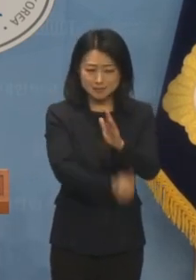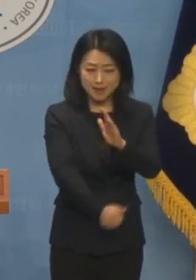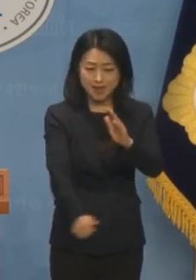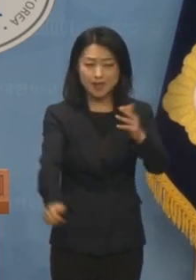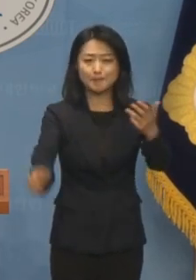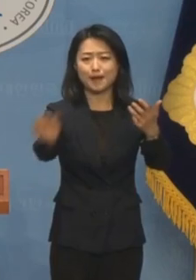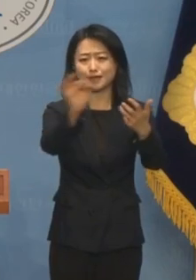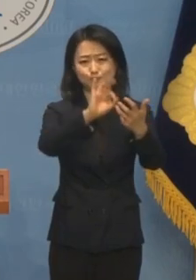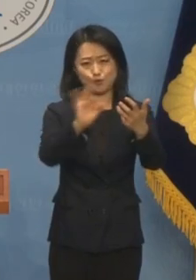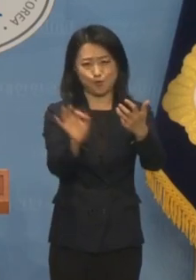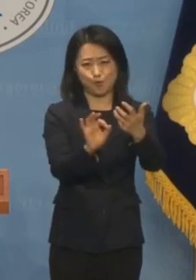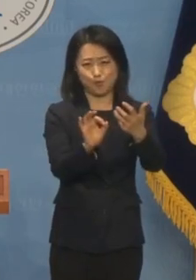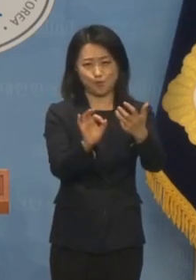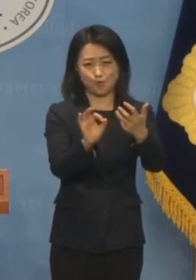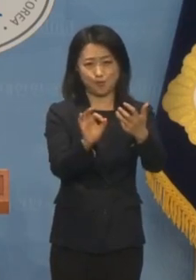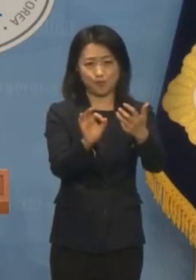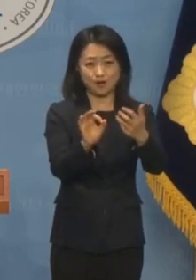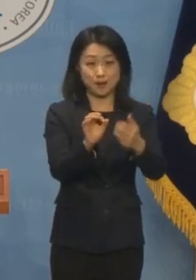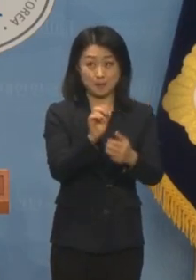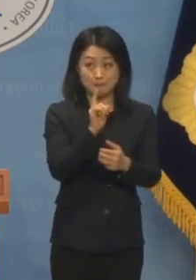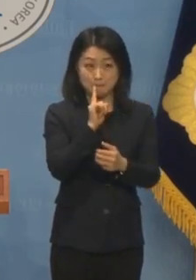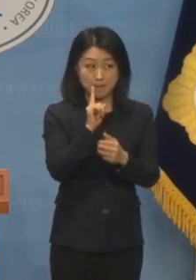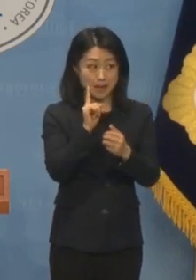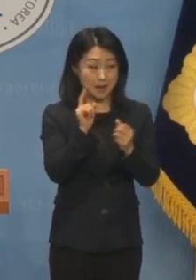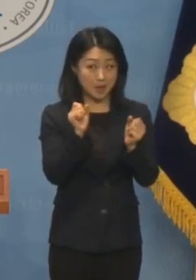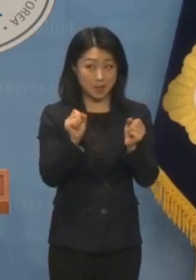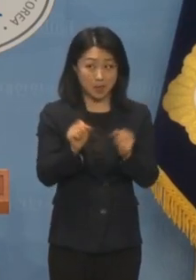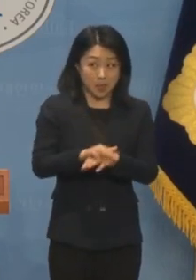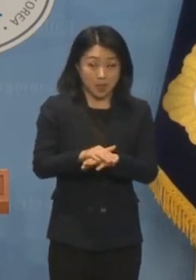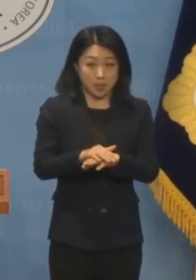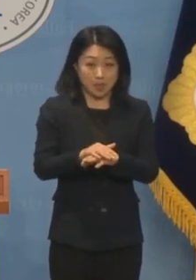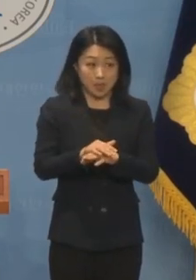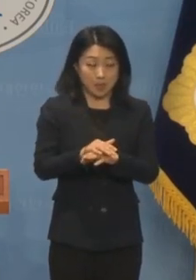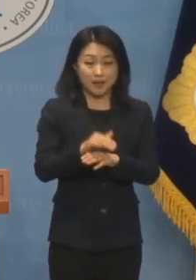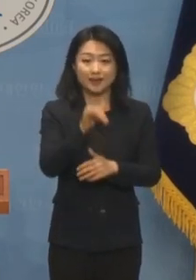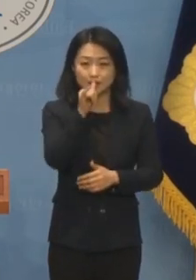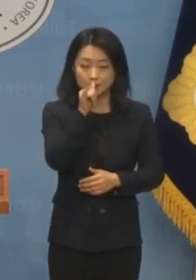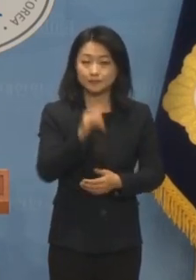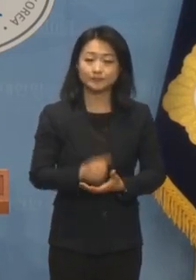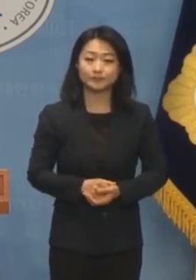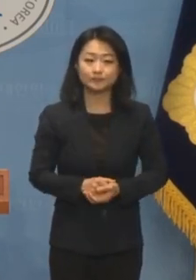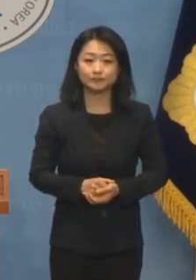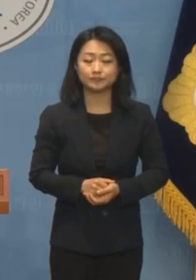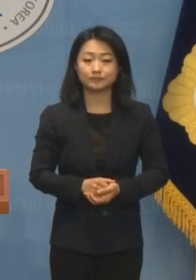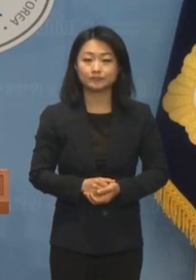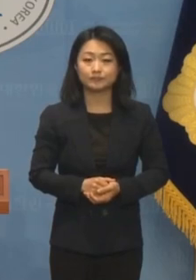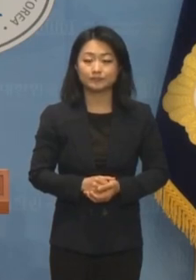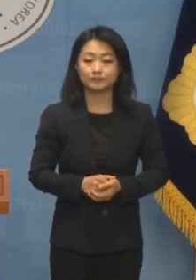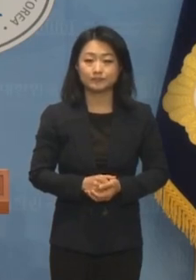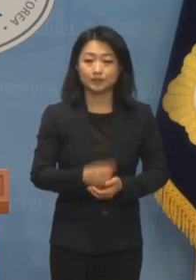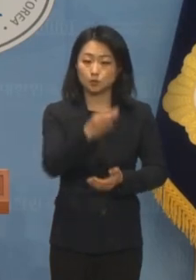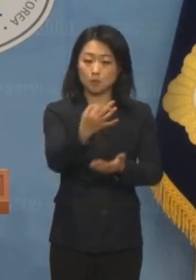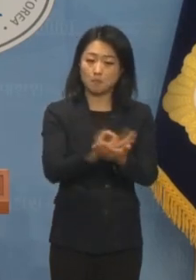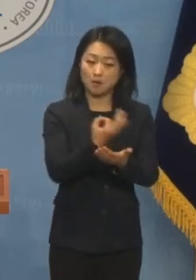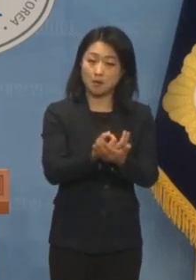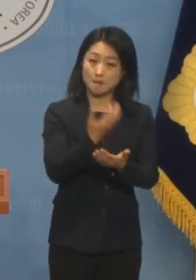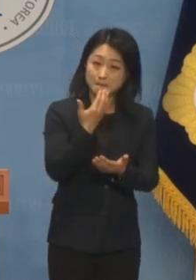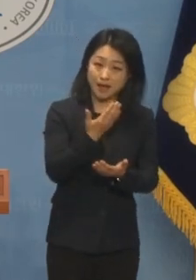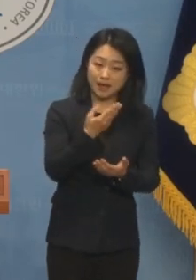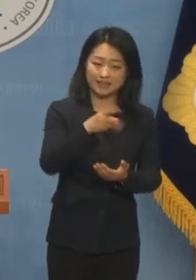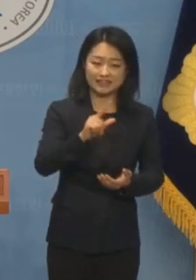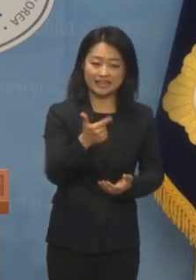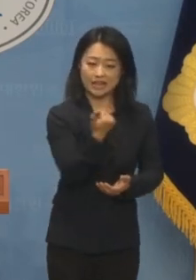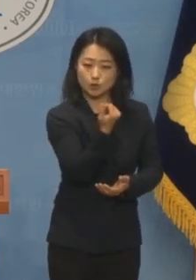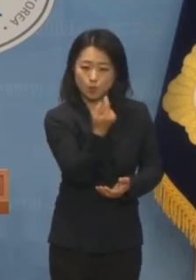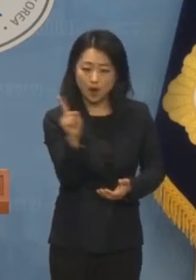80% 아며 면피성 밑 갈기도 있지 않았습니다 경제성 있는 탄나 수소가 누적되어